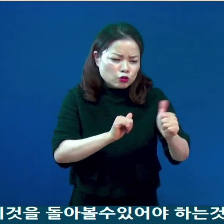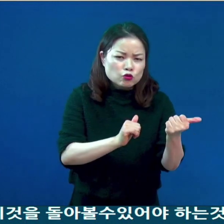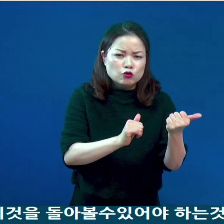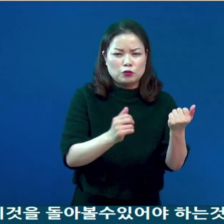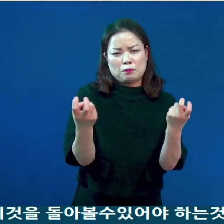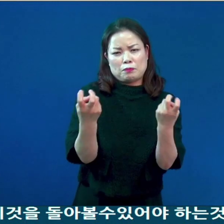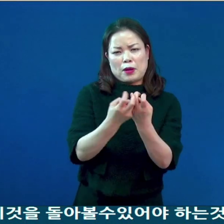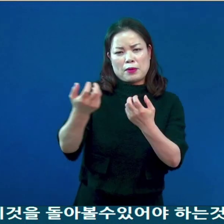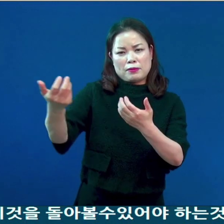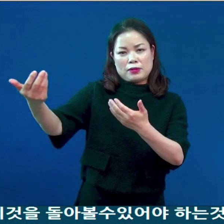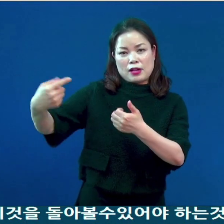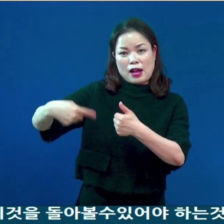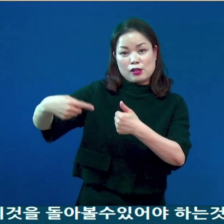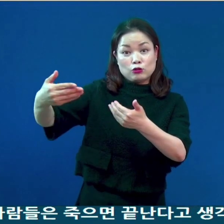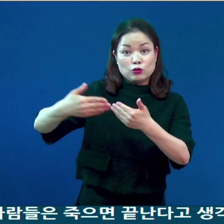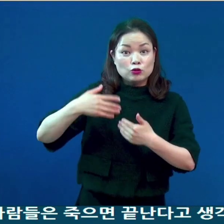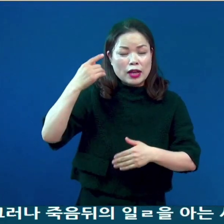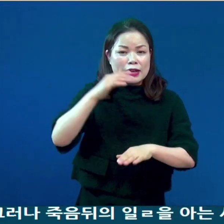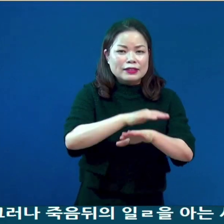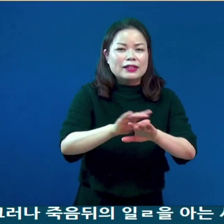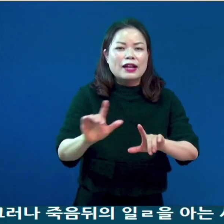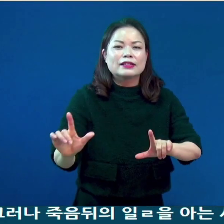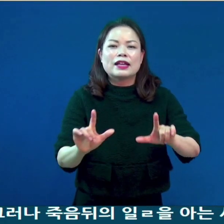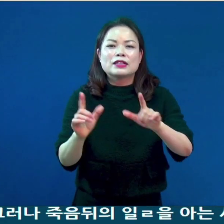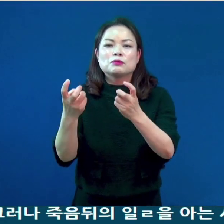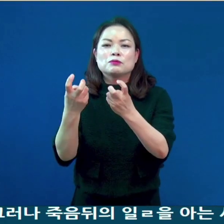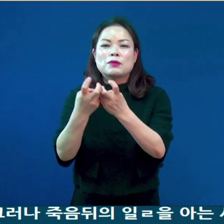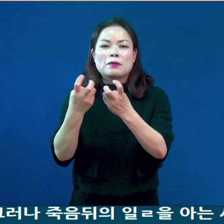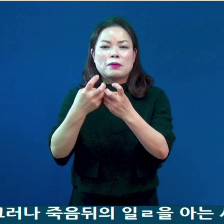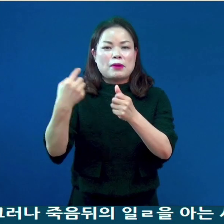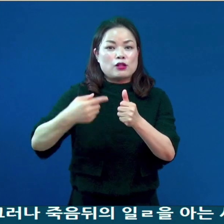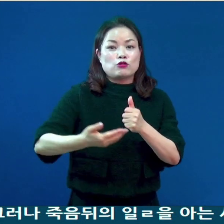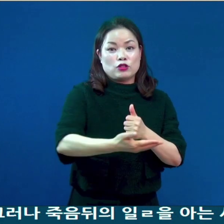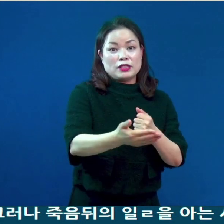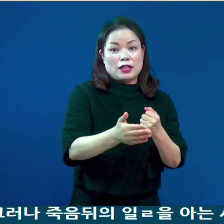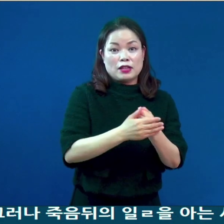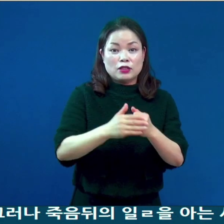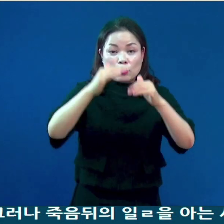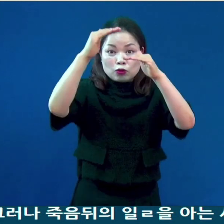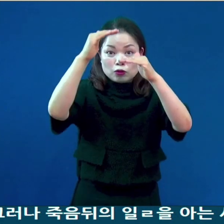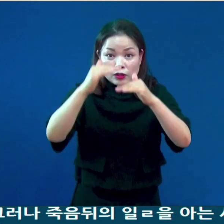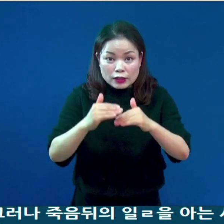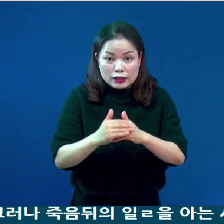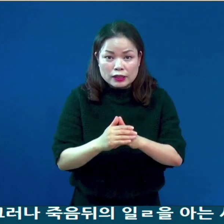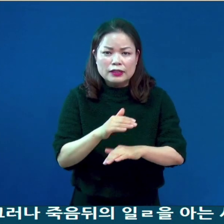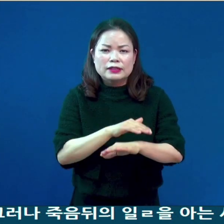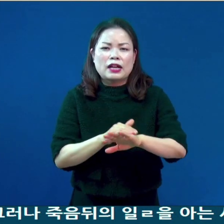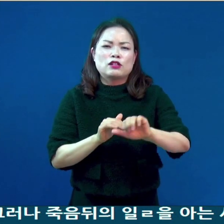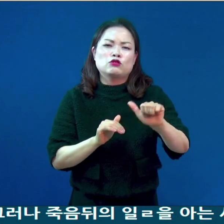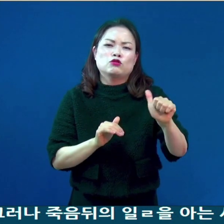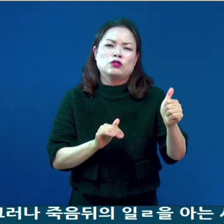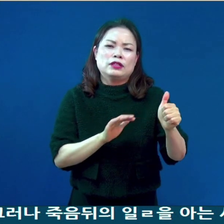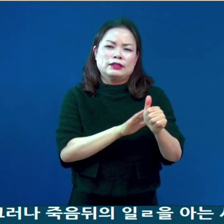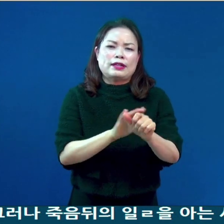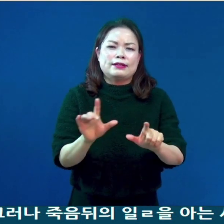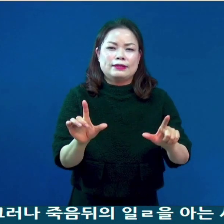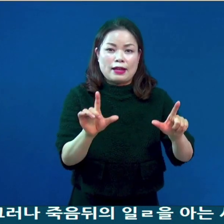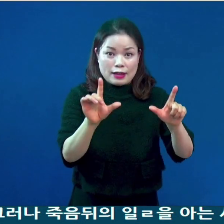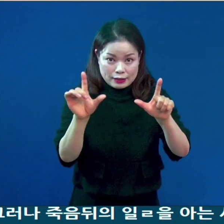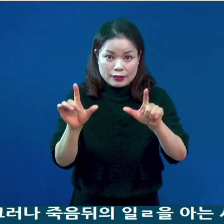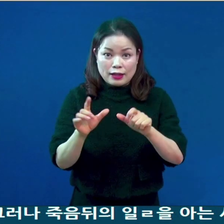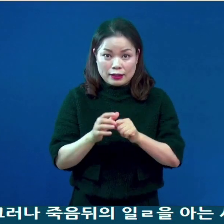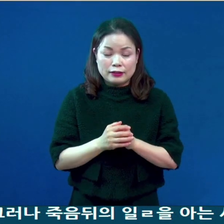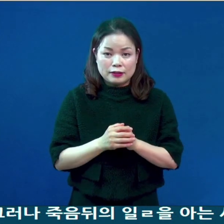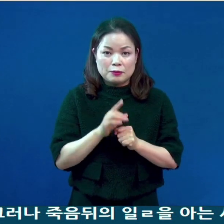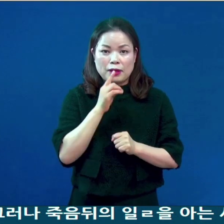죽는 방법을 가르쳐 줍니다. 왜냐하면 잘 사는 방법을 가르쳐 주기 때문이죠. 오늘 본문은 잘 죽어야 잘 산다라고